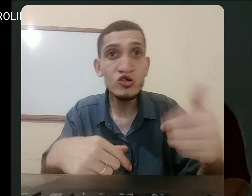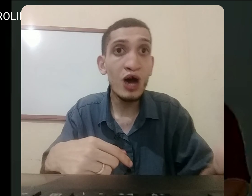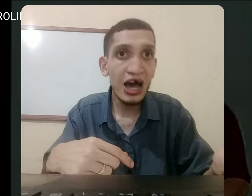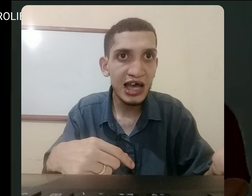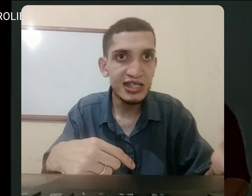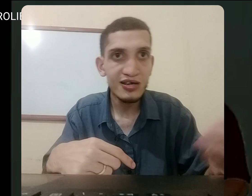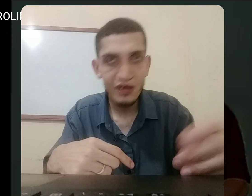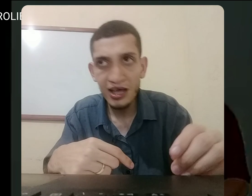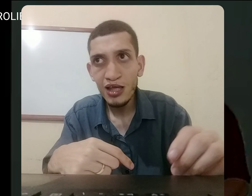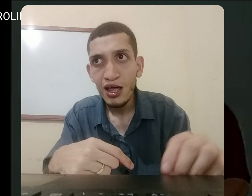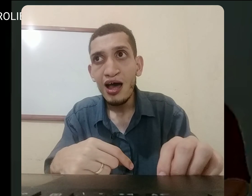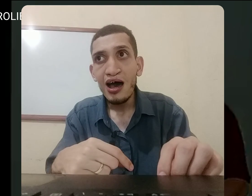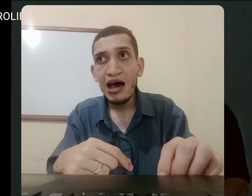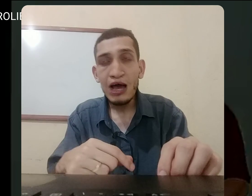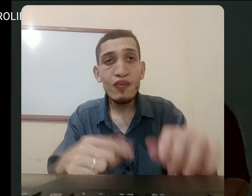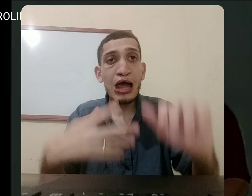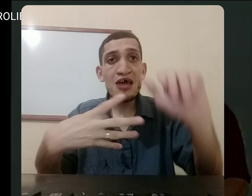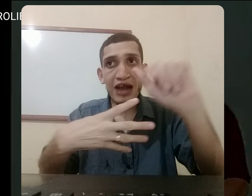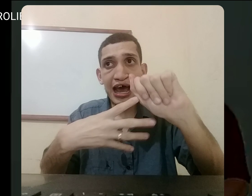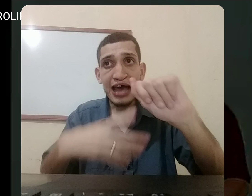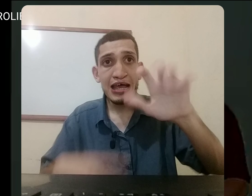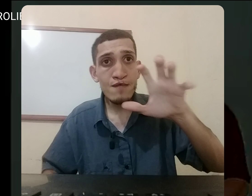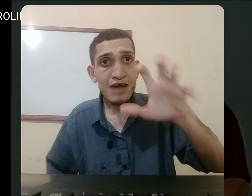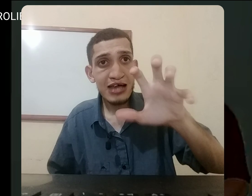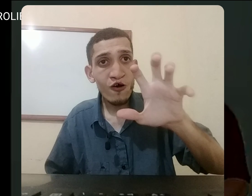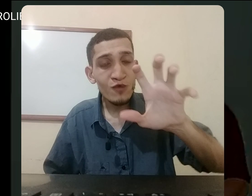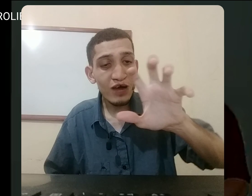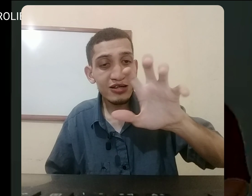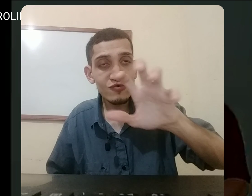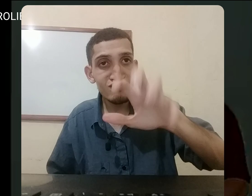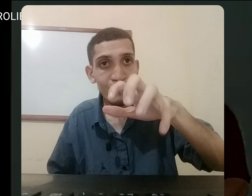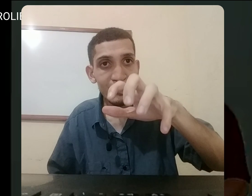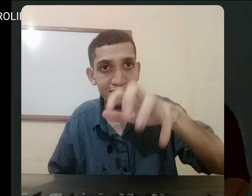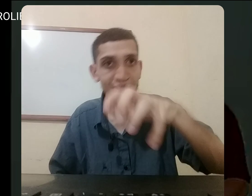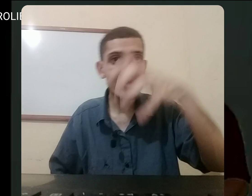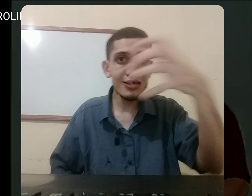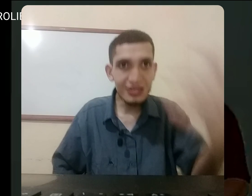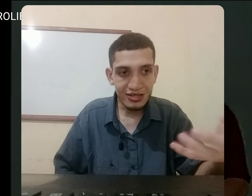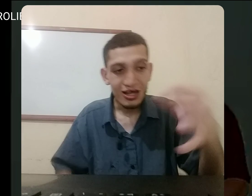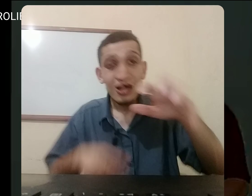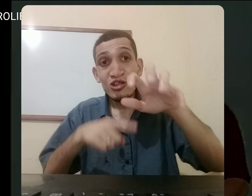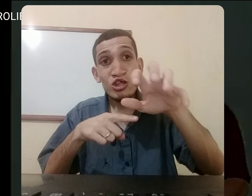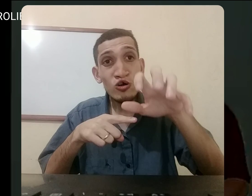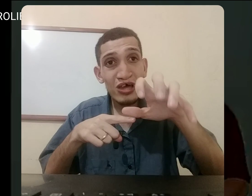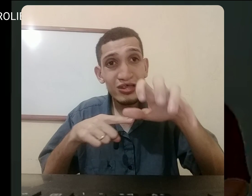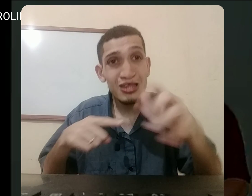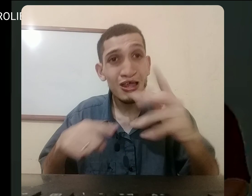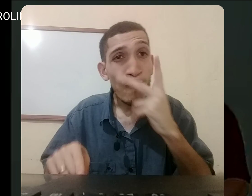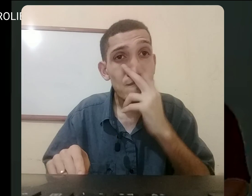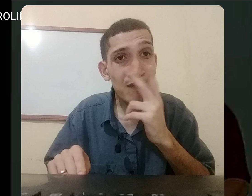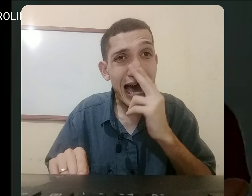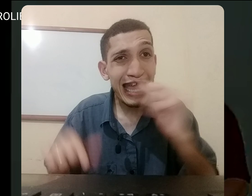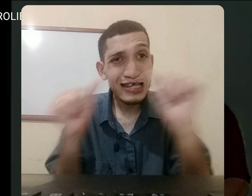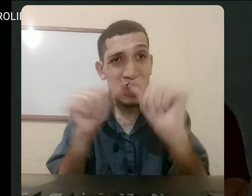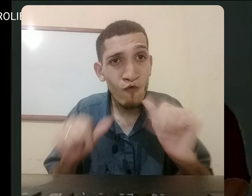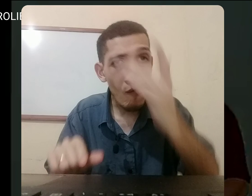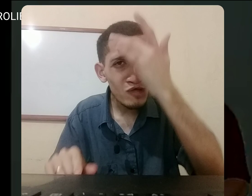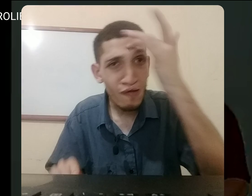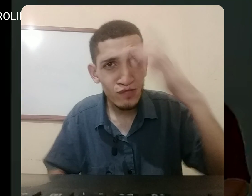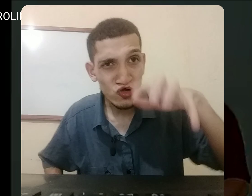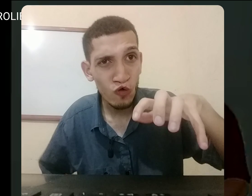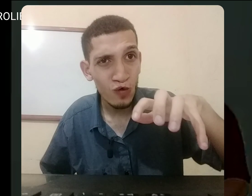ok? Na letra A, ele faz essa configuração de mão assim e assim. Isso daqui parece